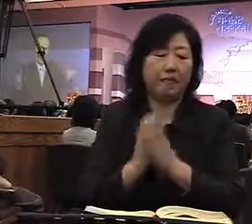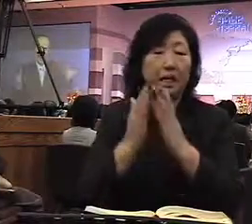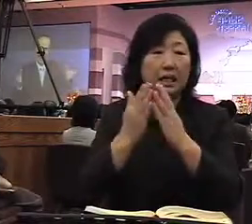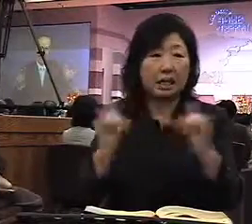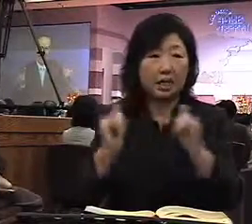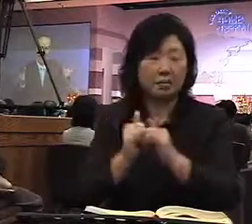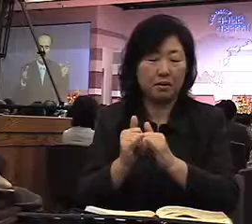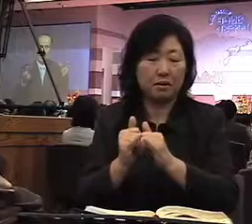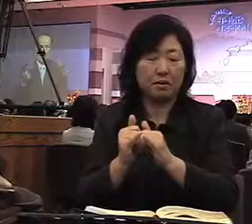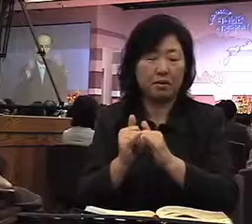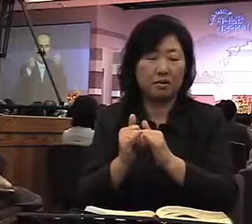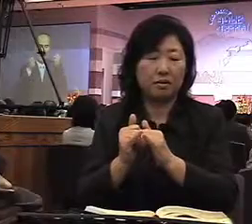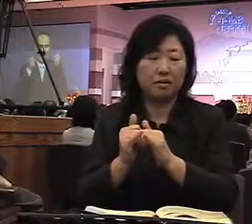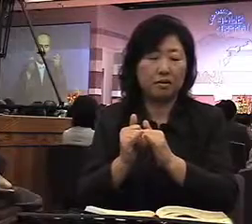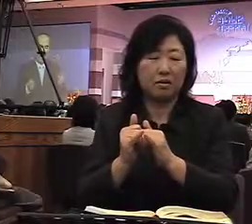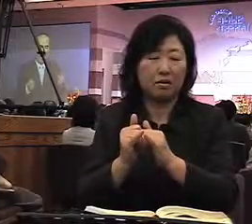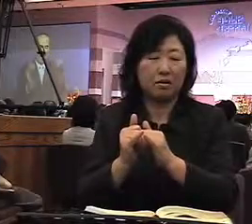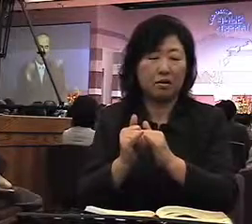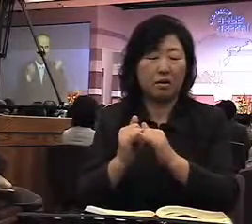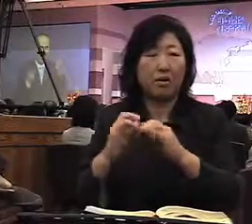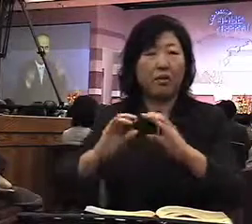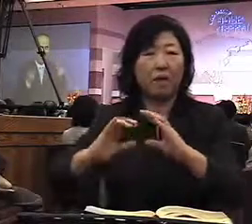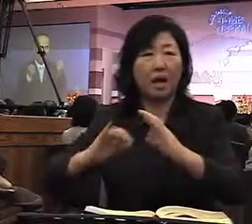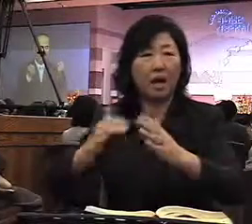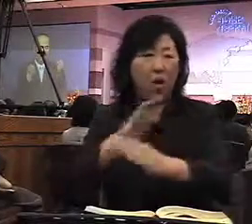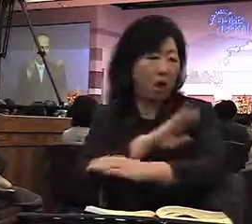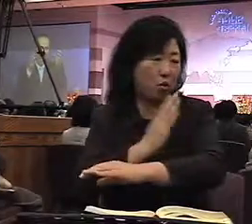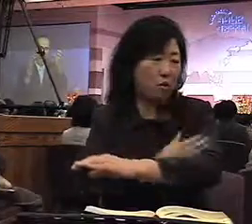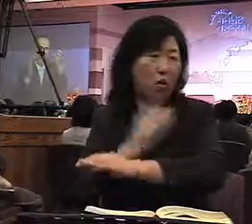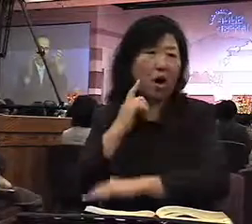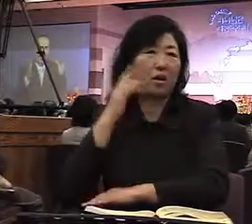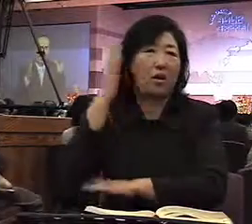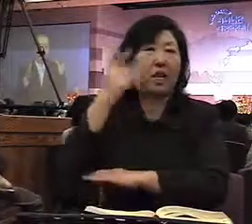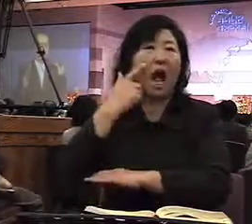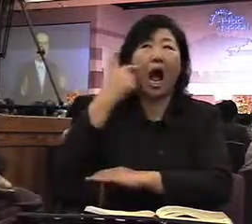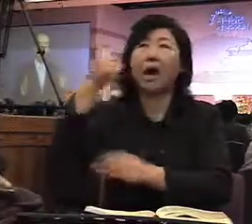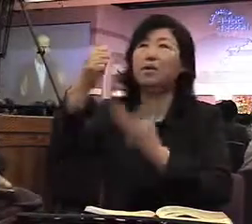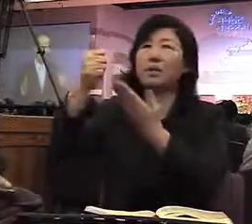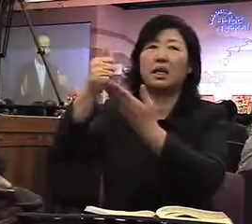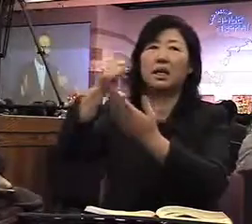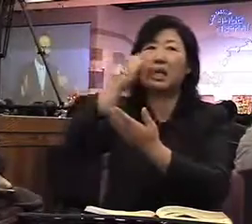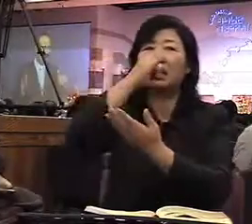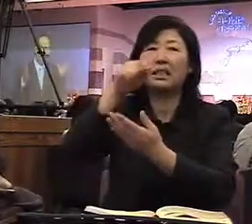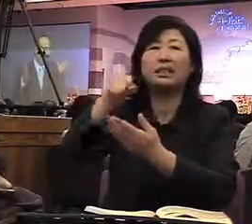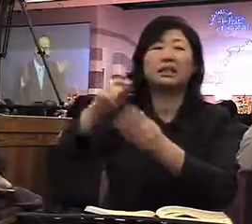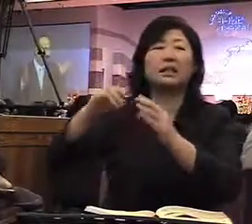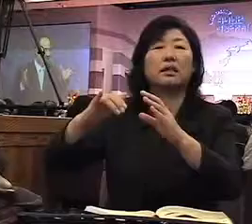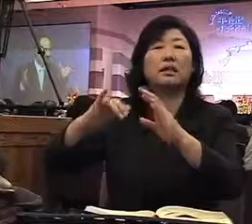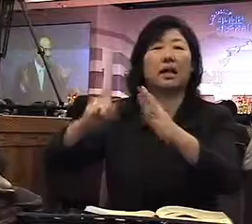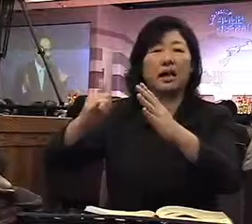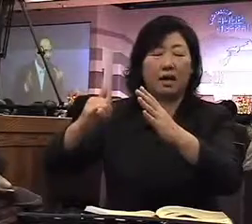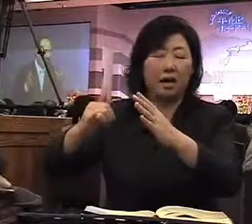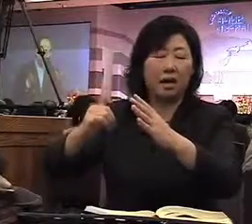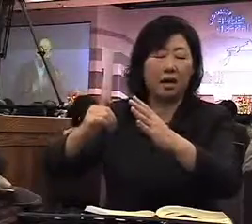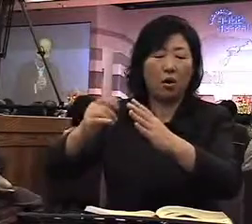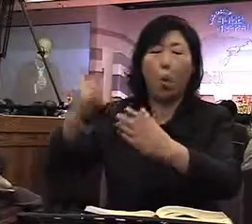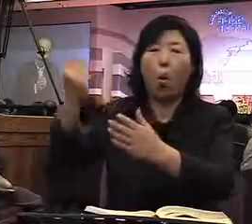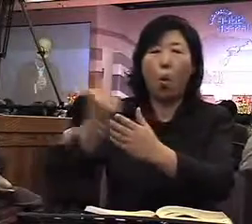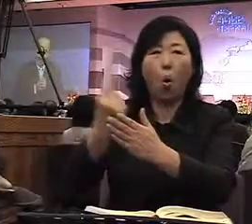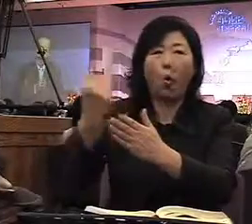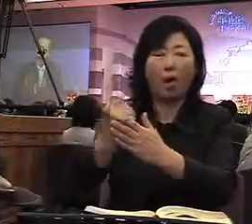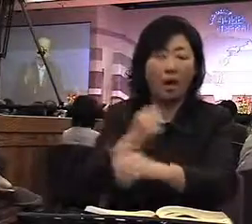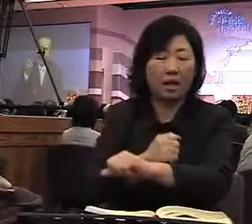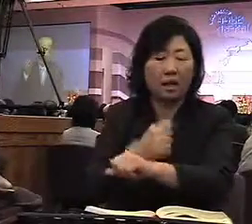사람에 의해서 통치되는 나라가 아니라 나라와 권세와 영광이 아버지에게 있는 그런 나라, 그런 나라를 오게 하는